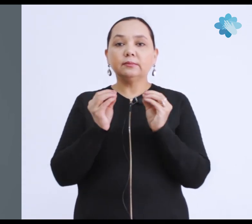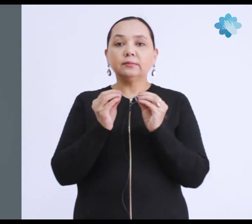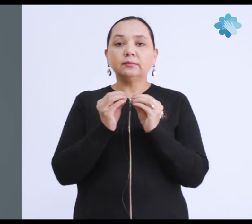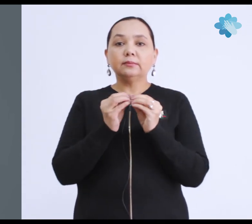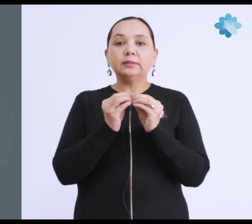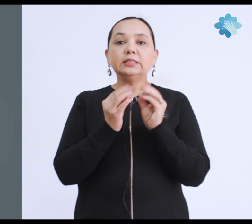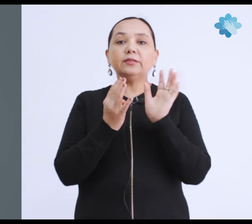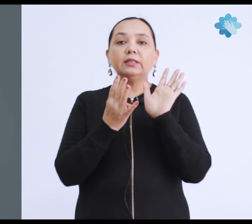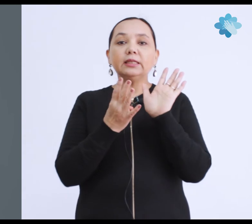восемнадцать,